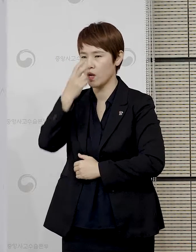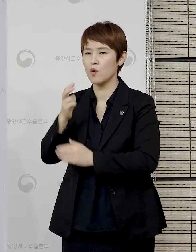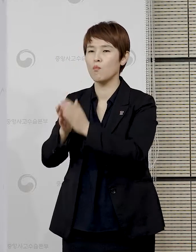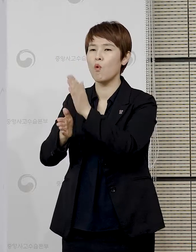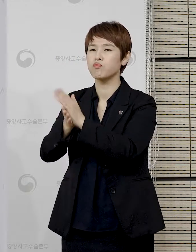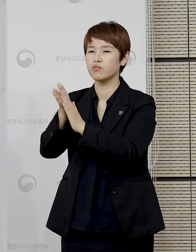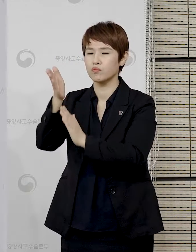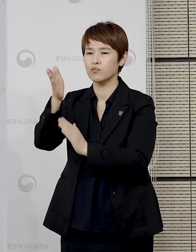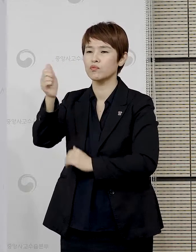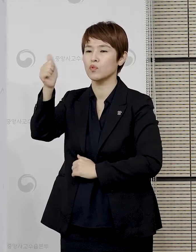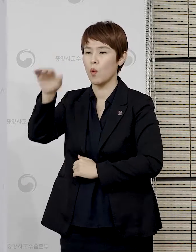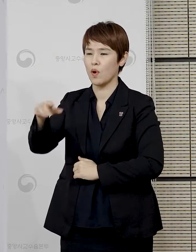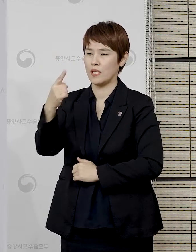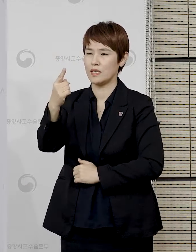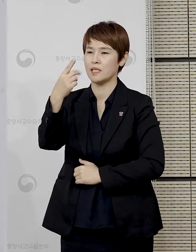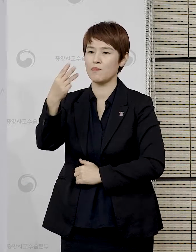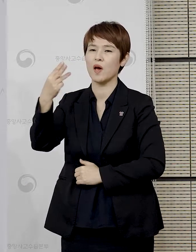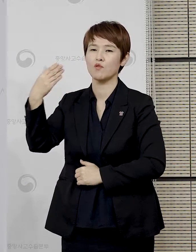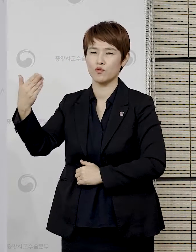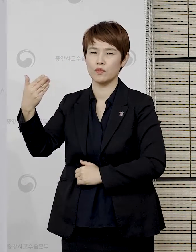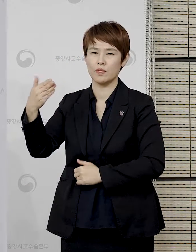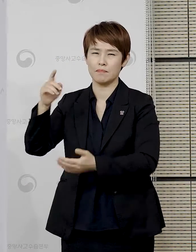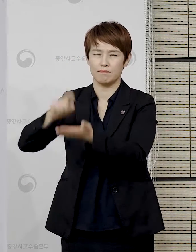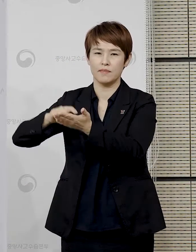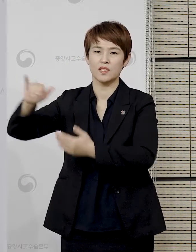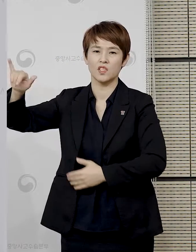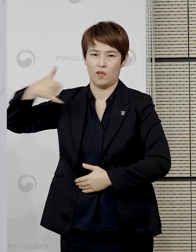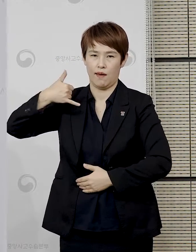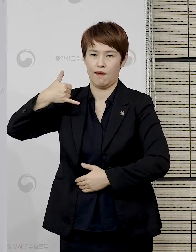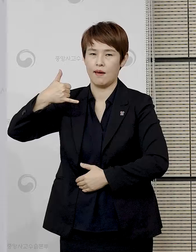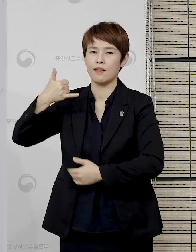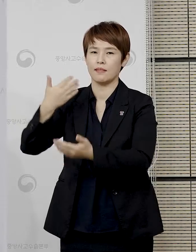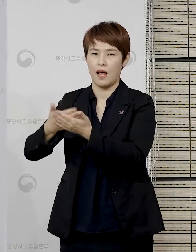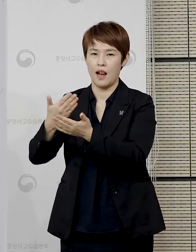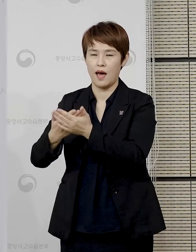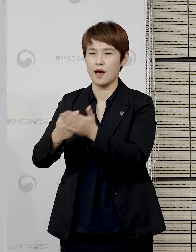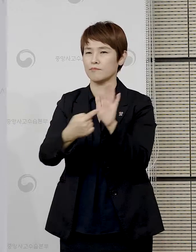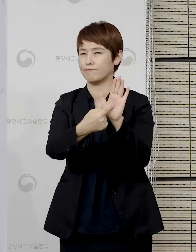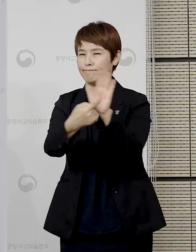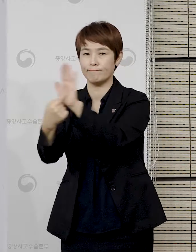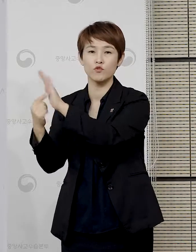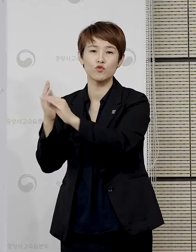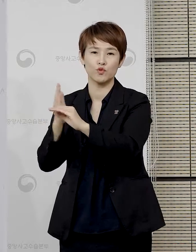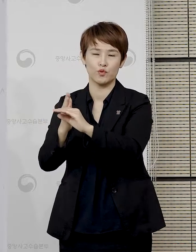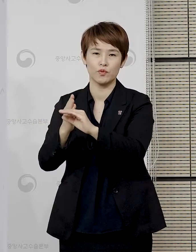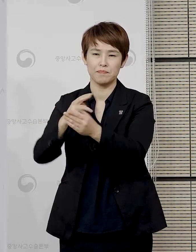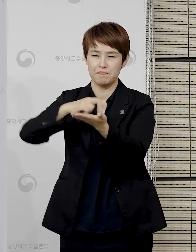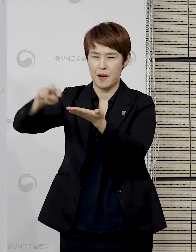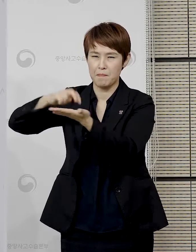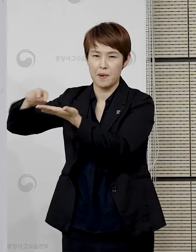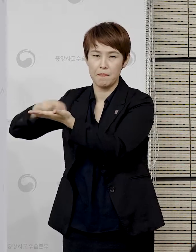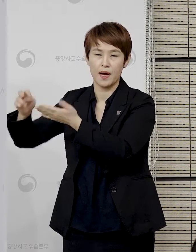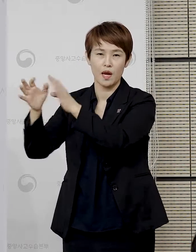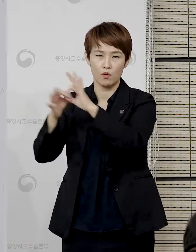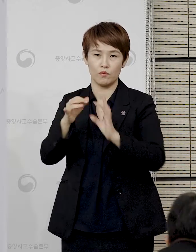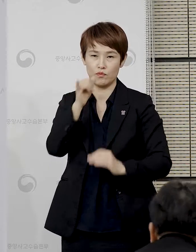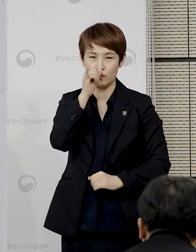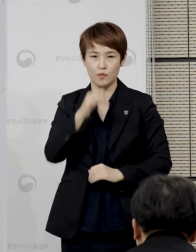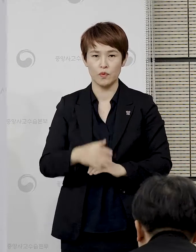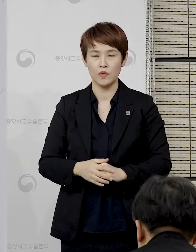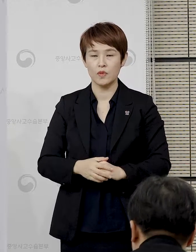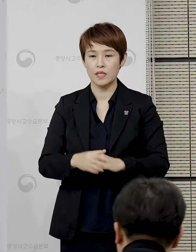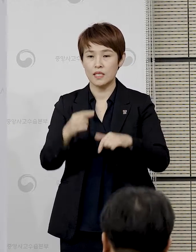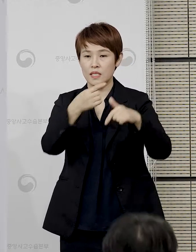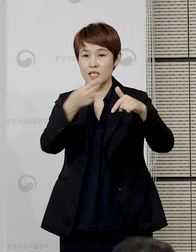1339로 즉시 연락하라는 안내 문자를 지속 발송하고 있습니다. 특히 인천공항